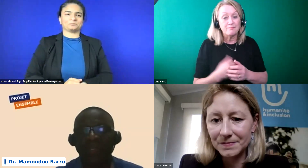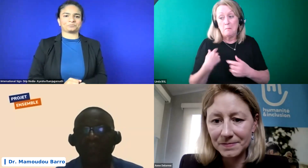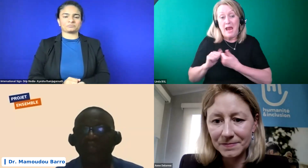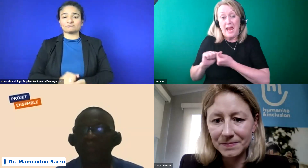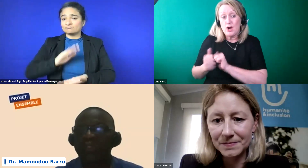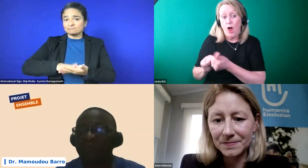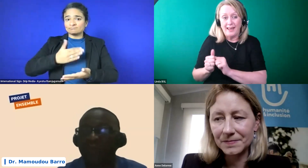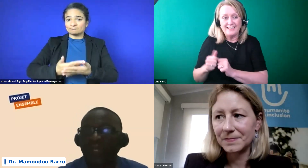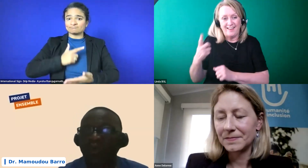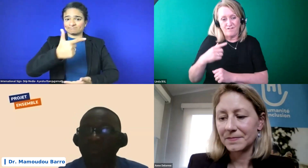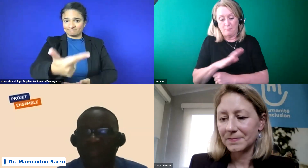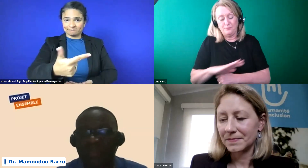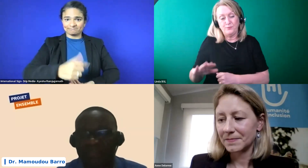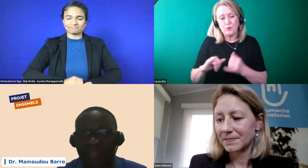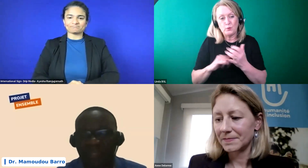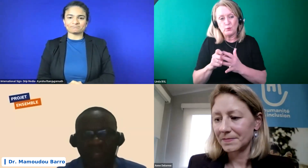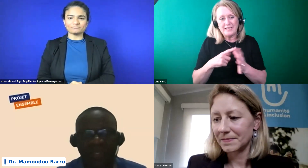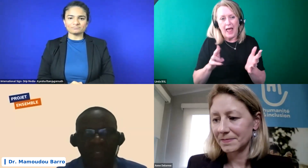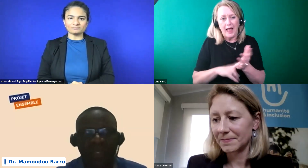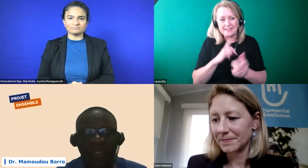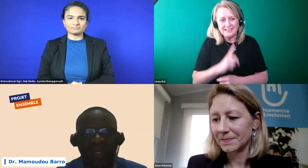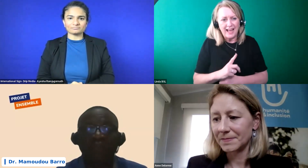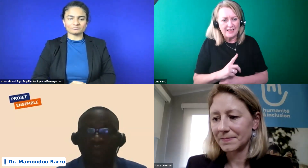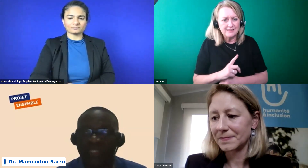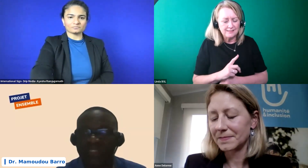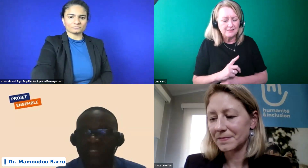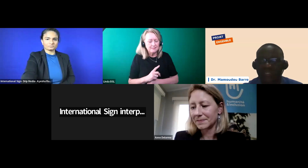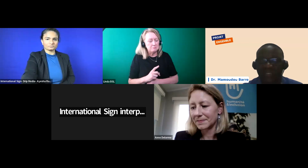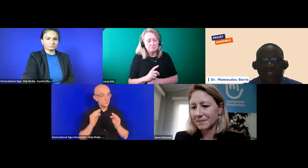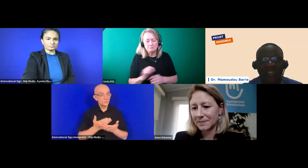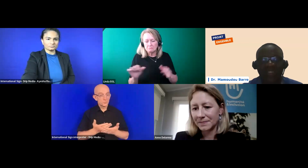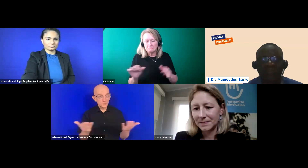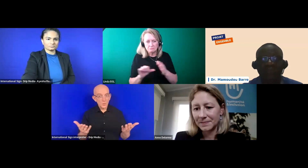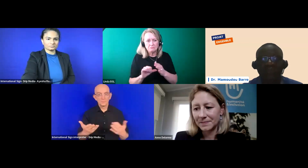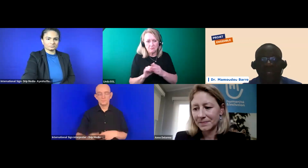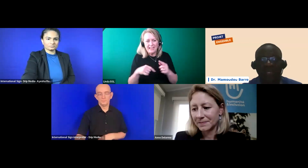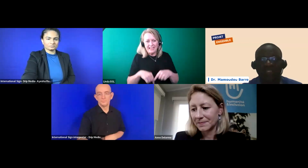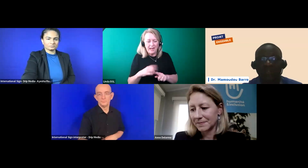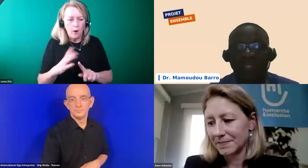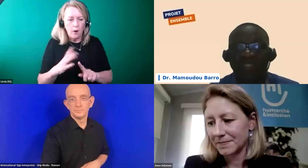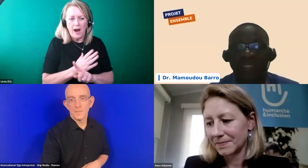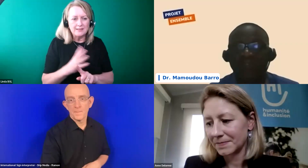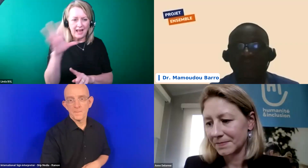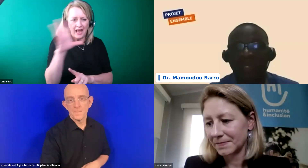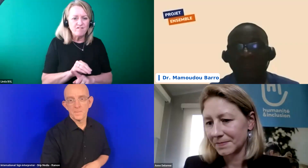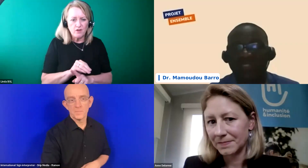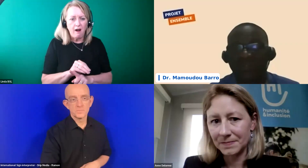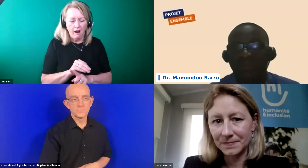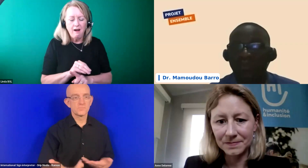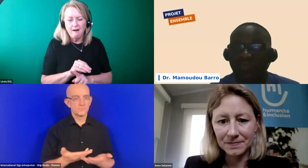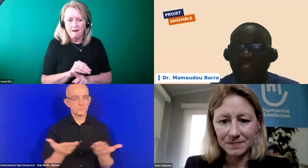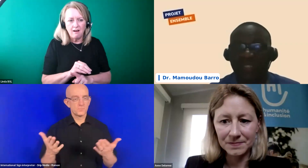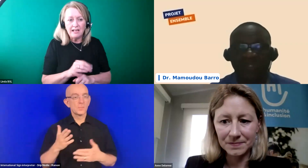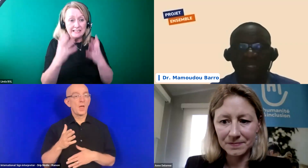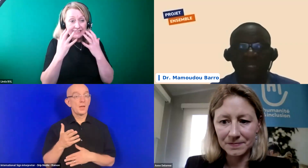Soudan, nous sommes aussi confrontés aux mêmes défis en Afrique de l'Ouest. Très souvent, les adolescents ne sont pas conscients